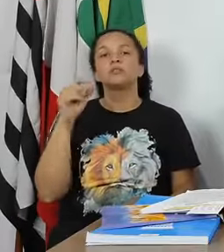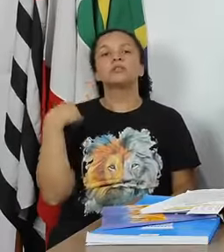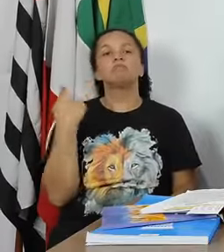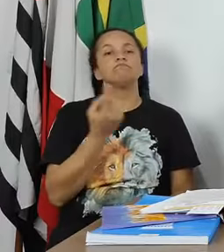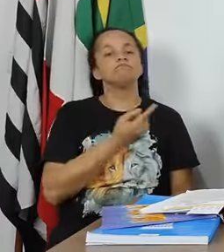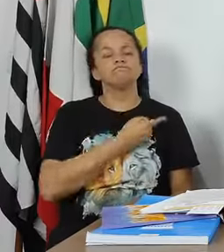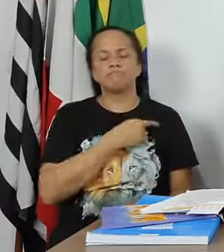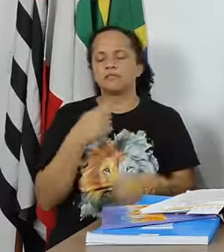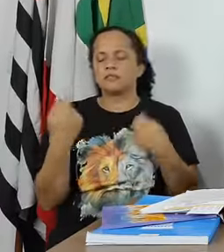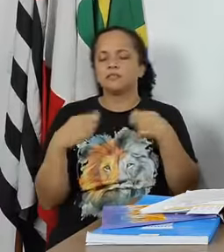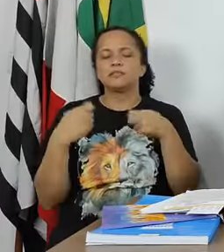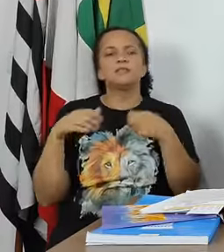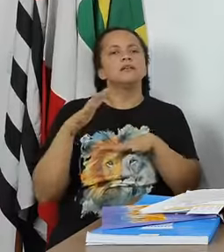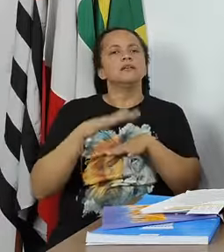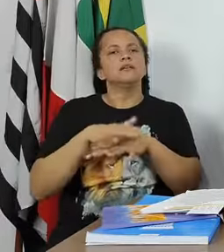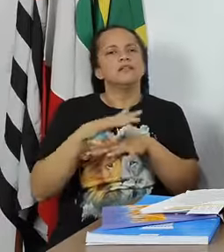e